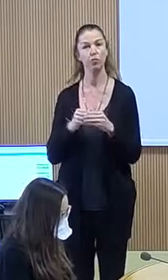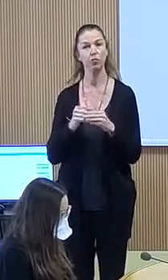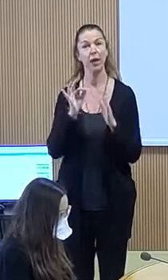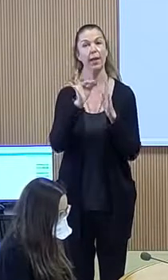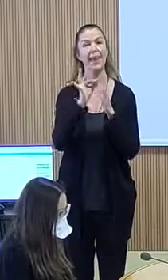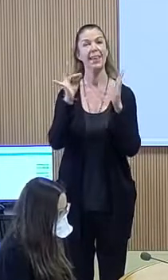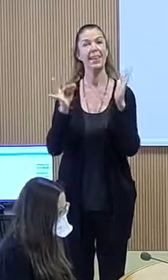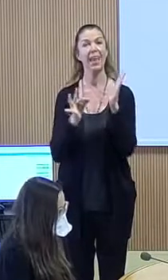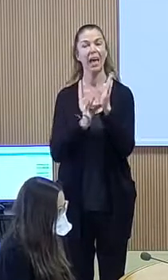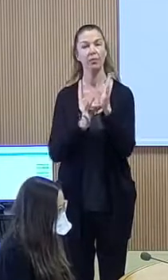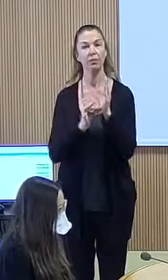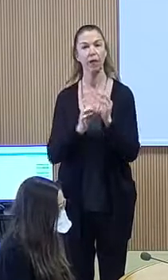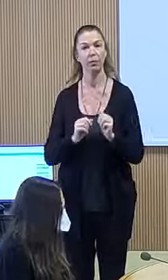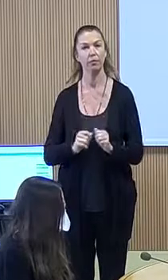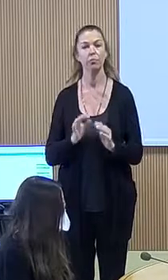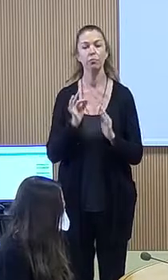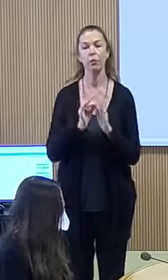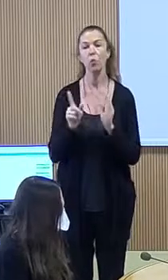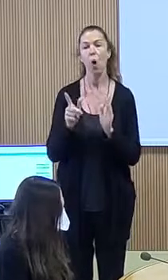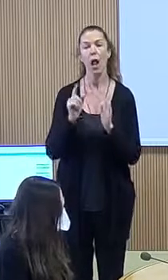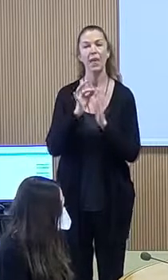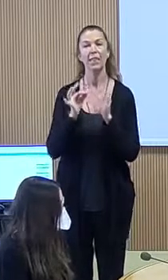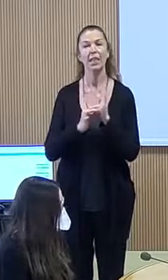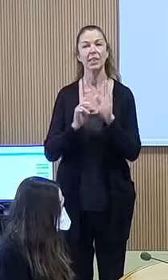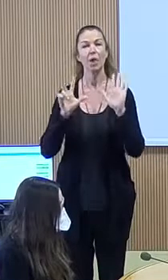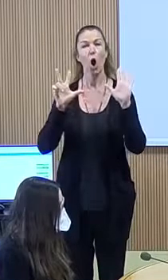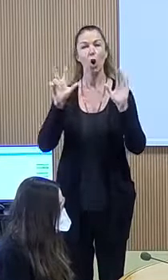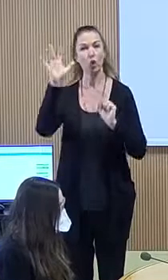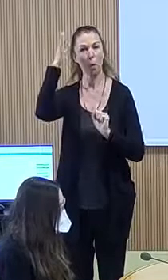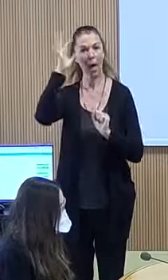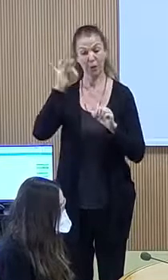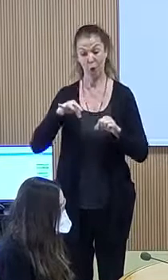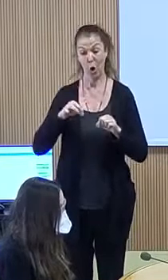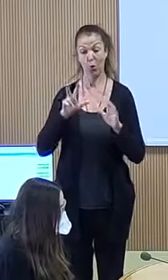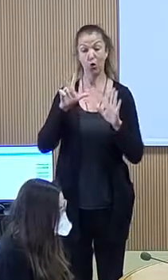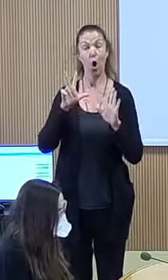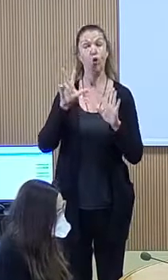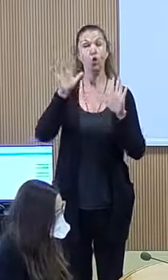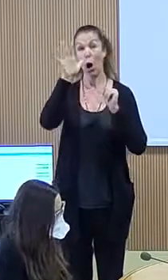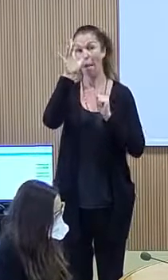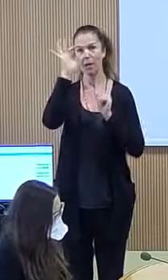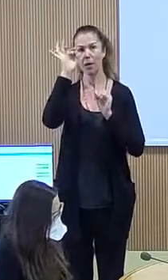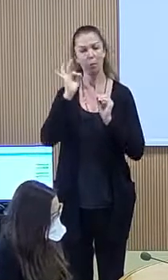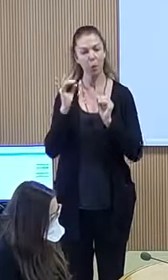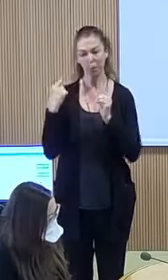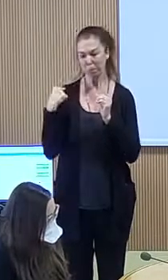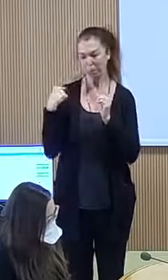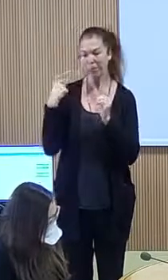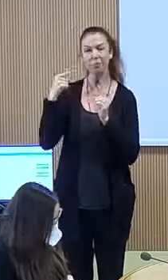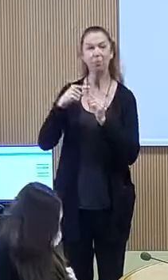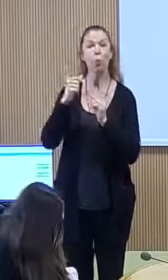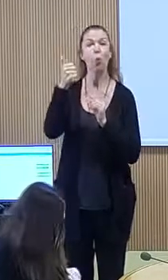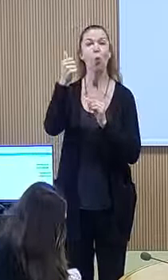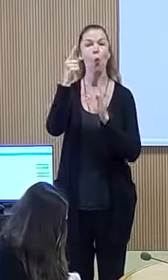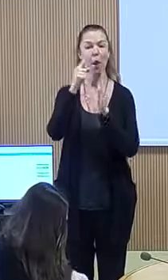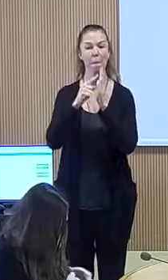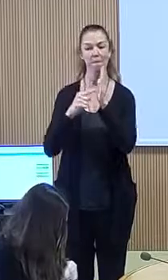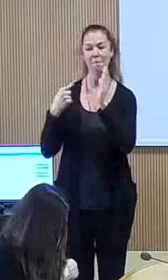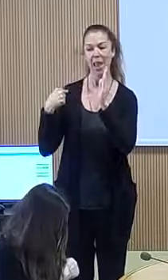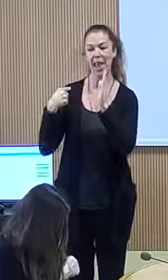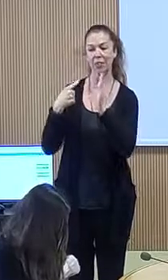lotto di marzo oggi è l'otto di aprile ed e passato esattamente un mese dal giorno in cui quello